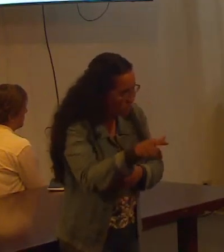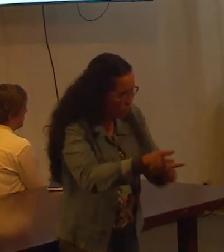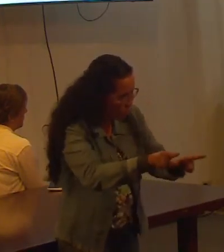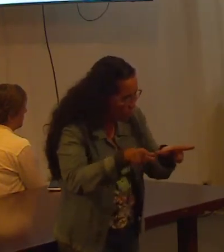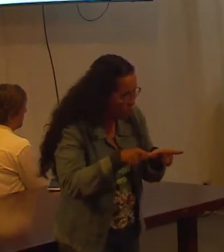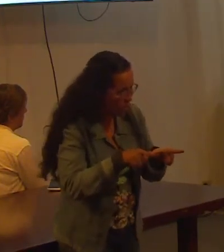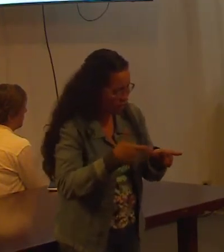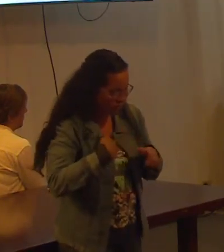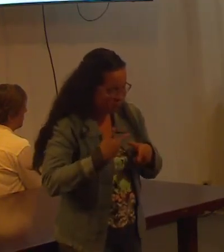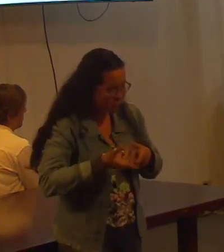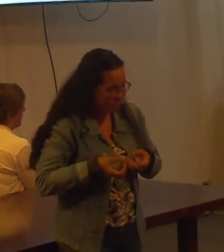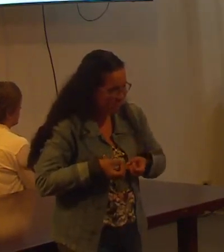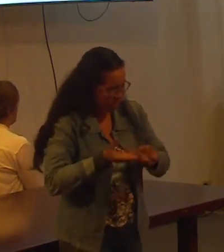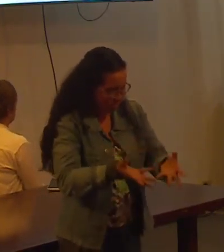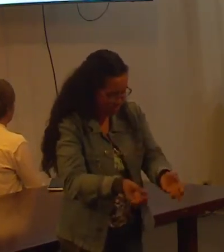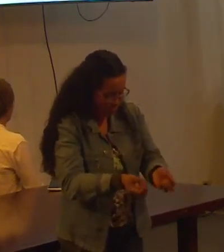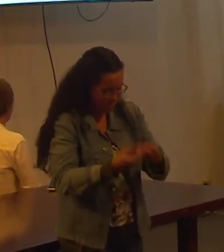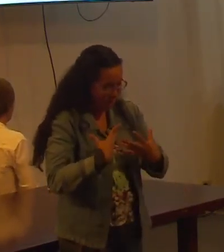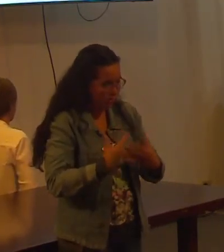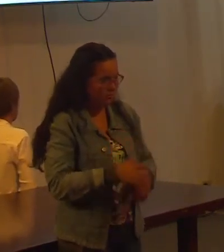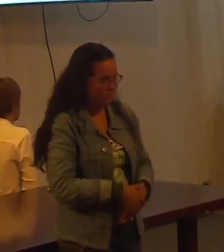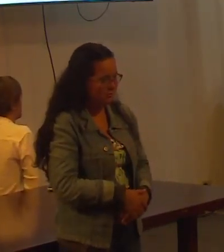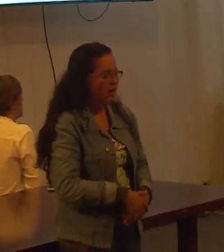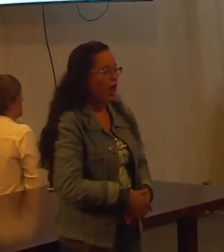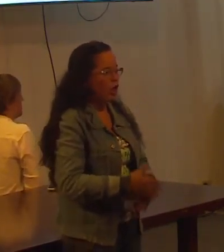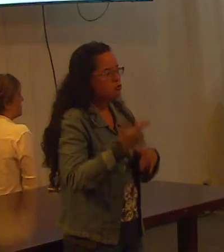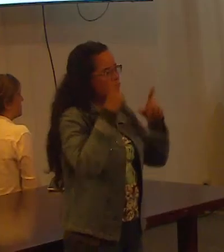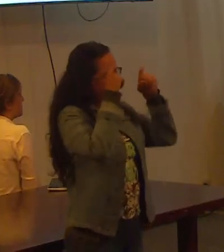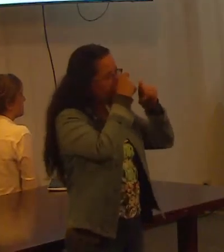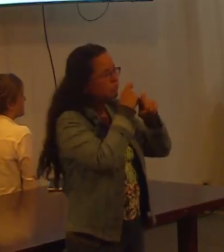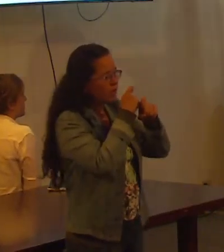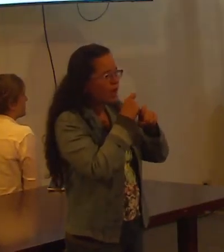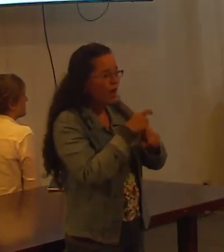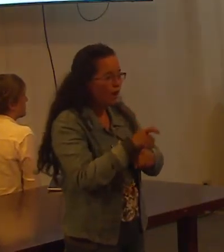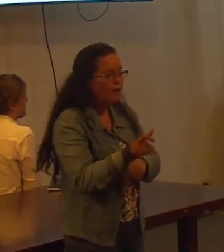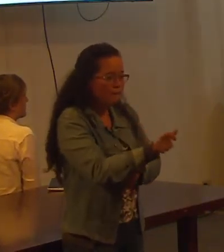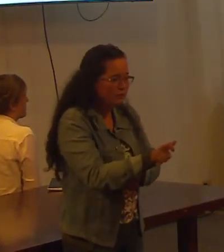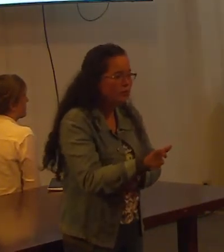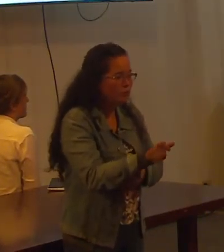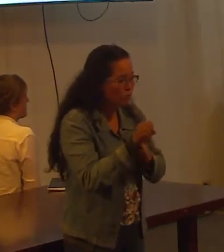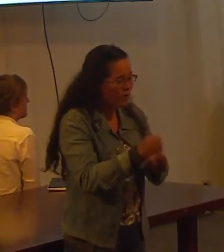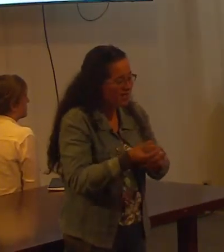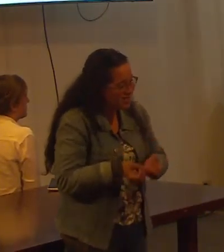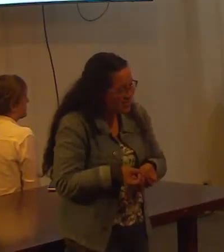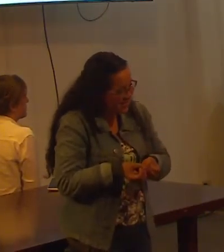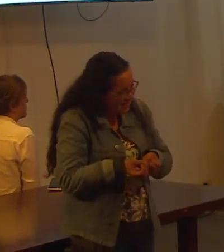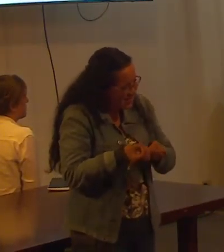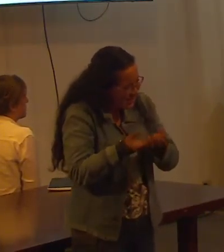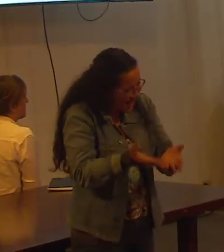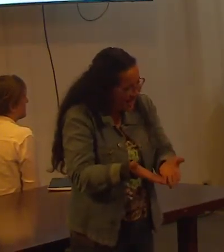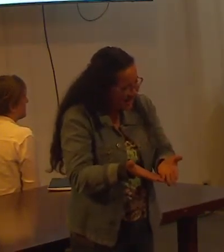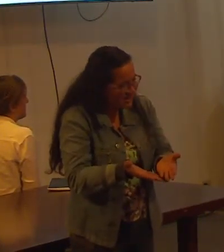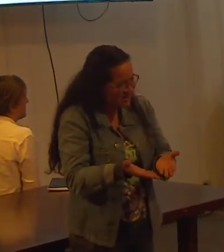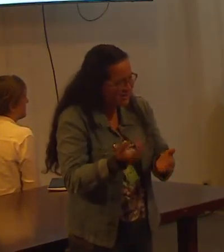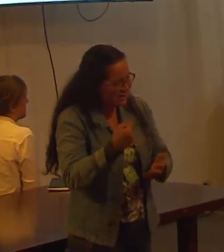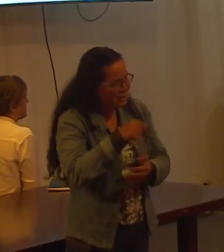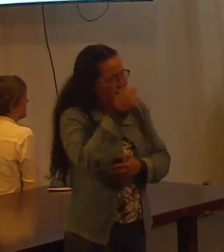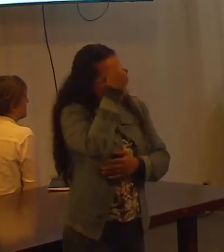sujeto que está allí, que pueda llenar sus expectativas y que se le piense y que se piense